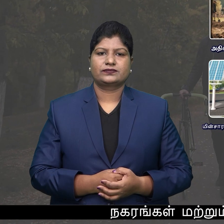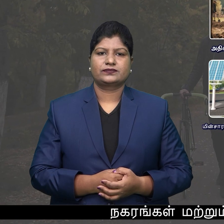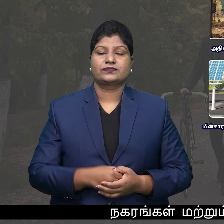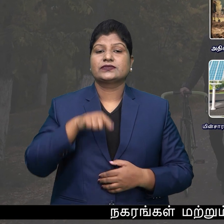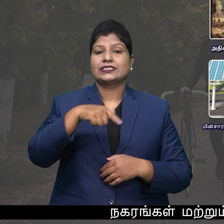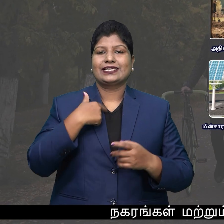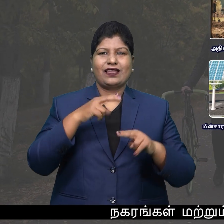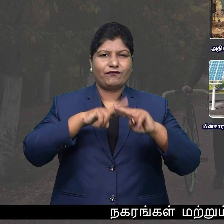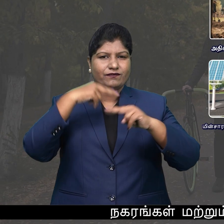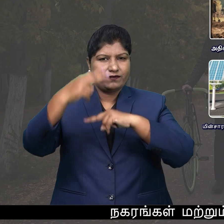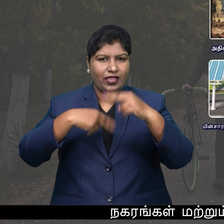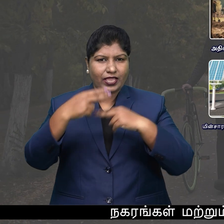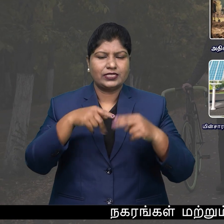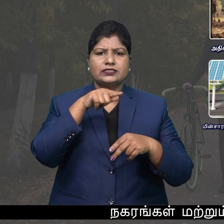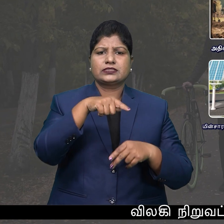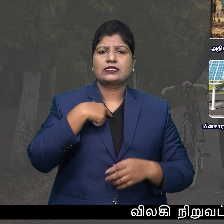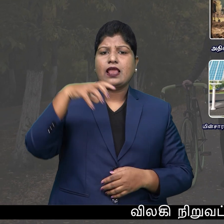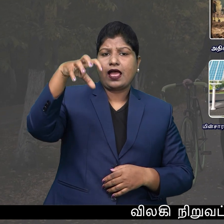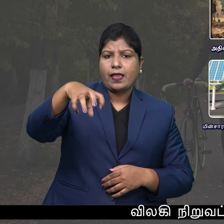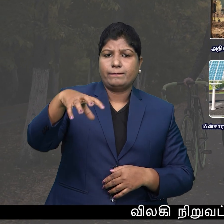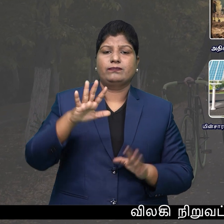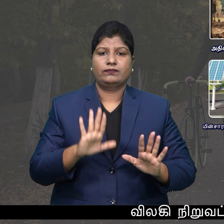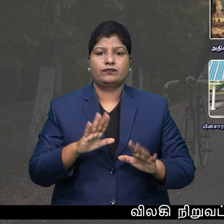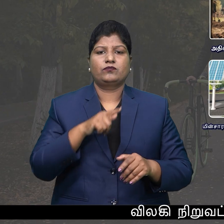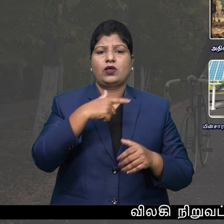நகரங்கள் மற்றும் நகரங்களில் இருந்து விலகி நிறுவப்படும் தொழில்கள்.